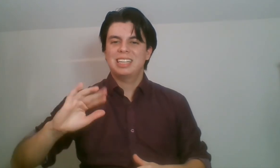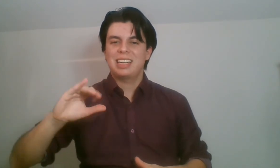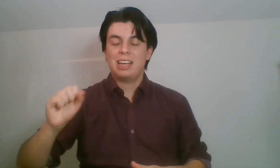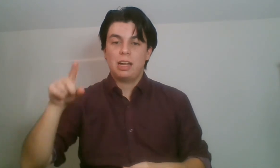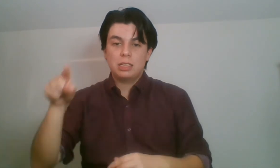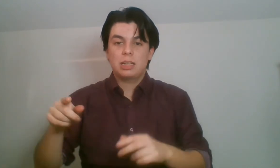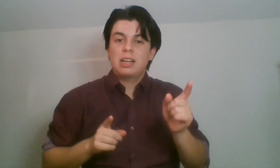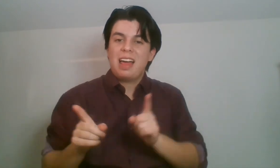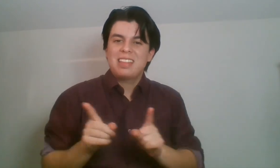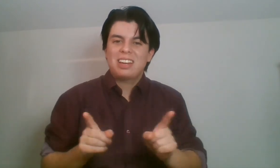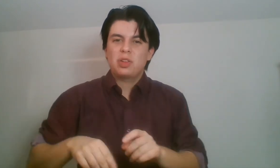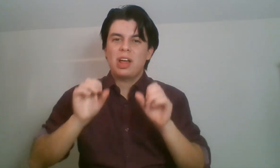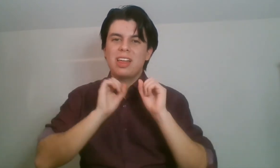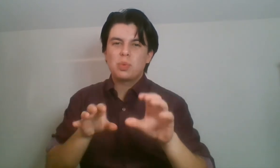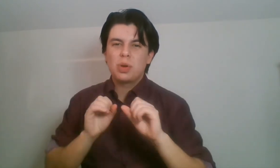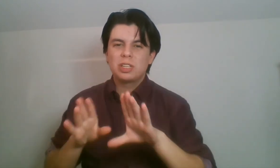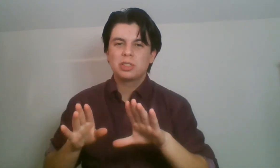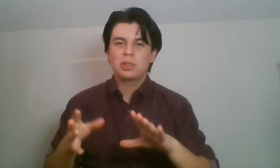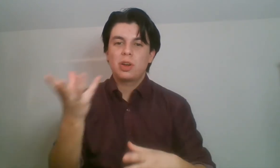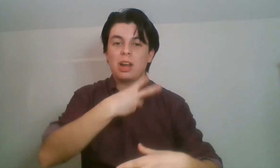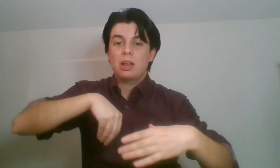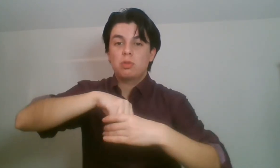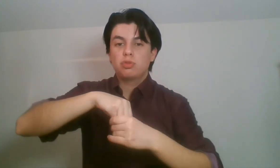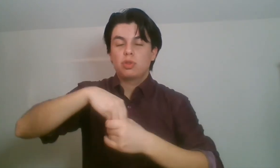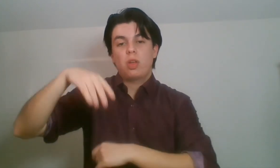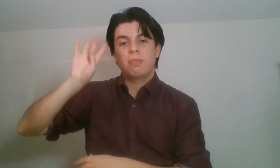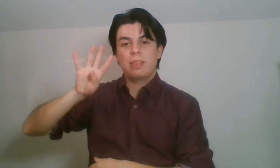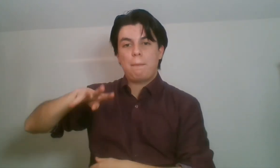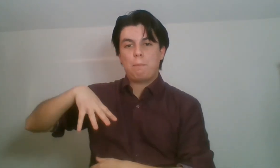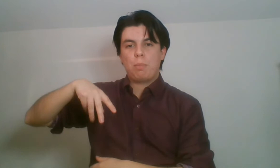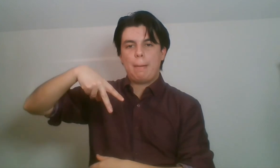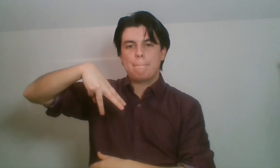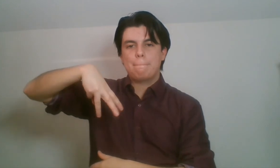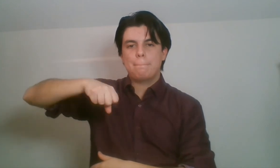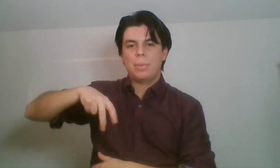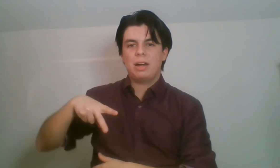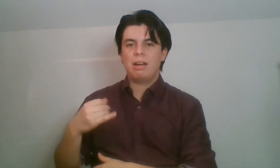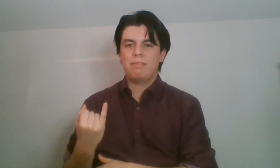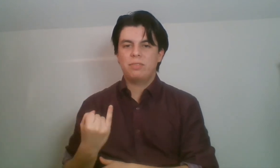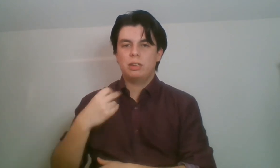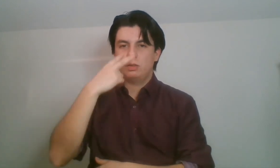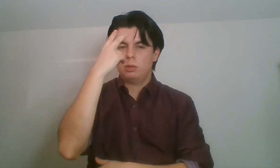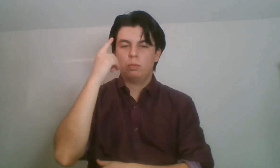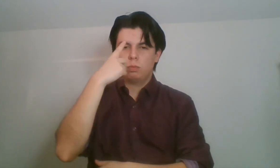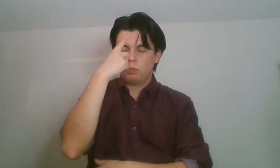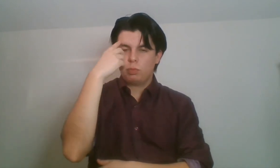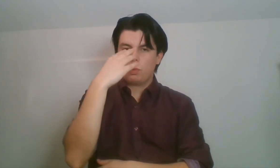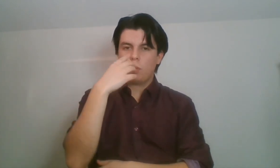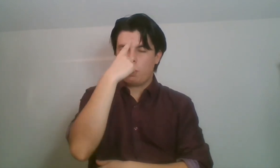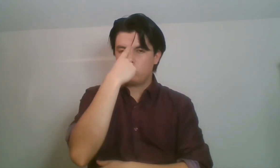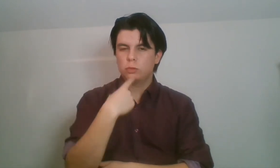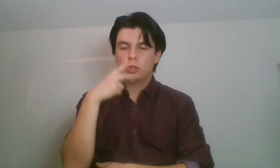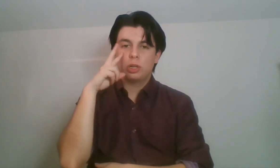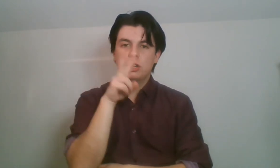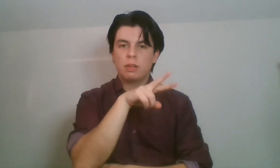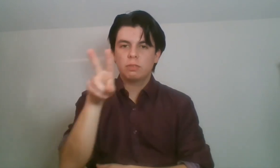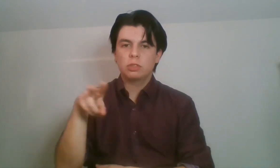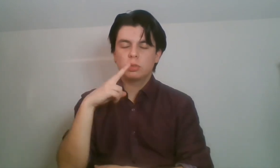maneras. Así es, esperemos que prontamente nos podamos ver también. Y a Paula Caballería, muchas gracias. Ella es la